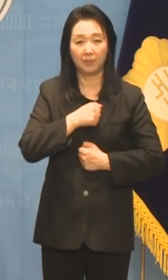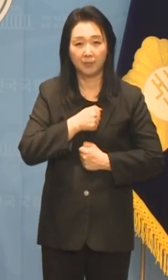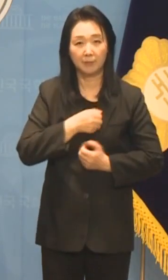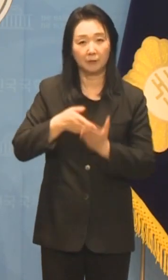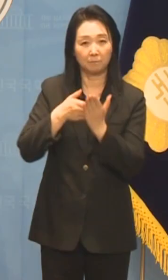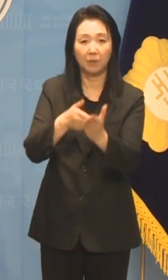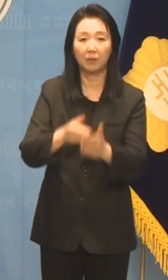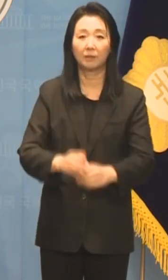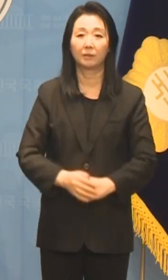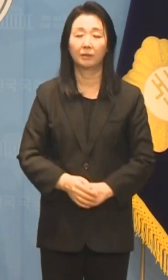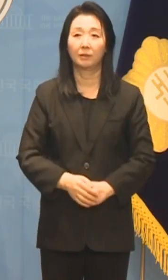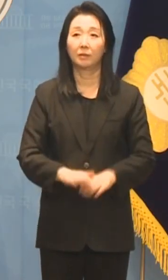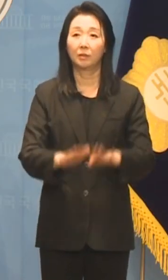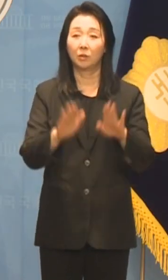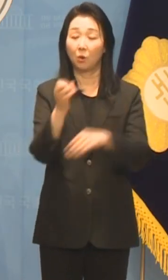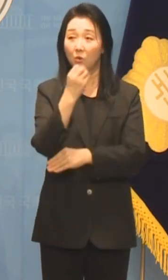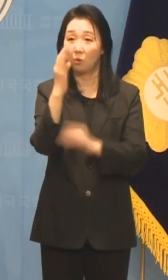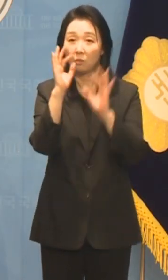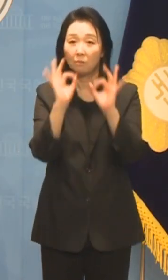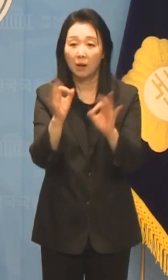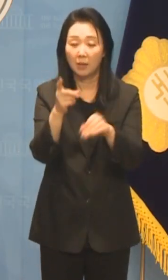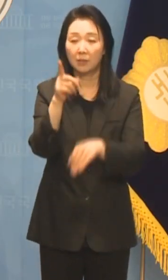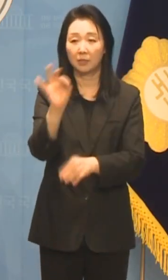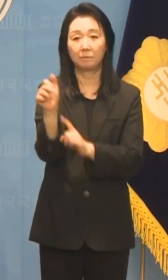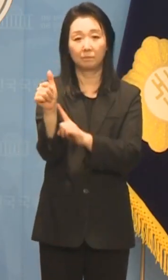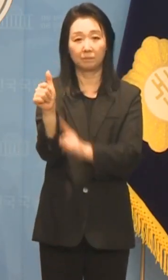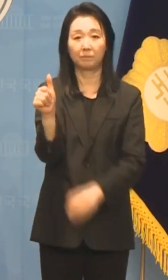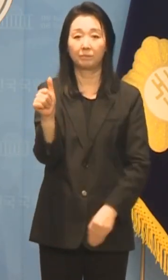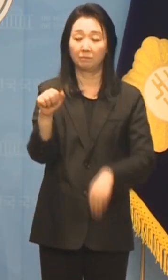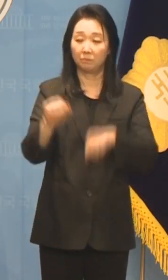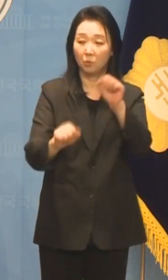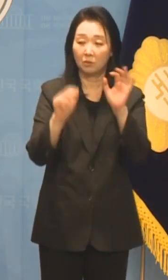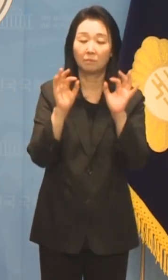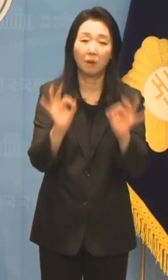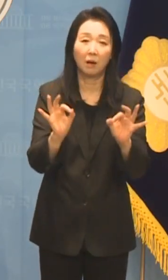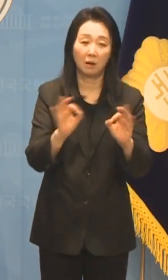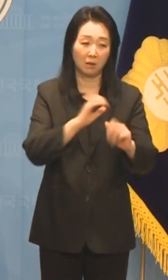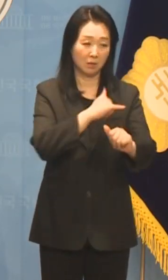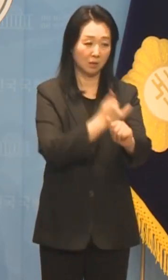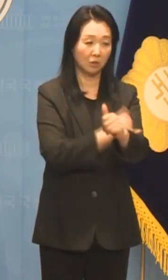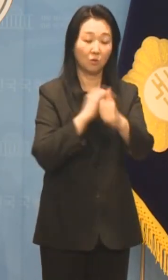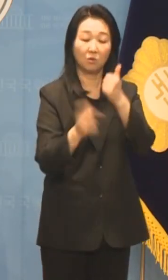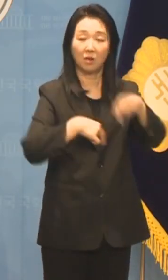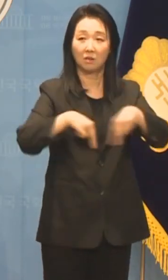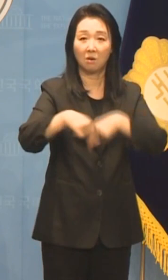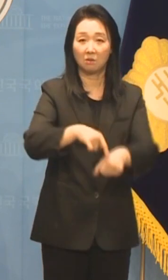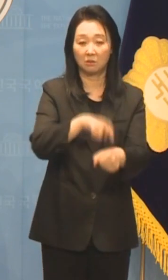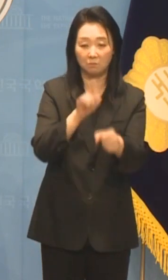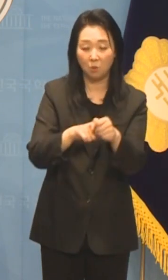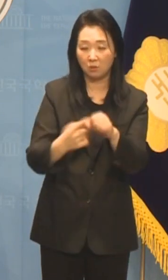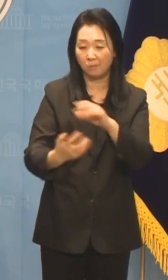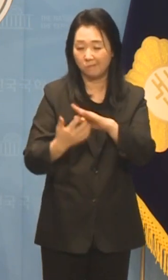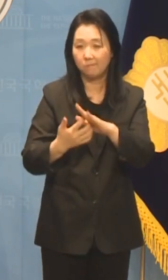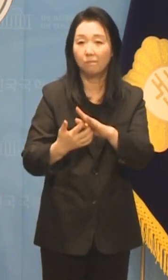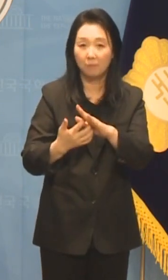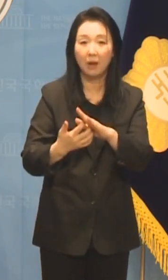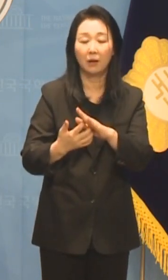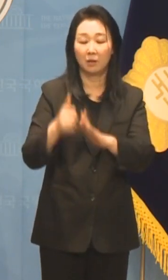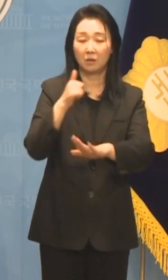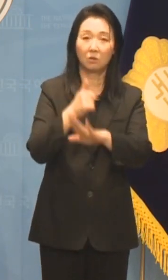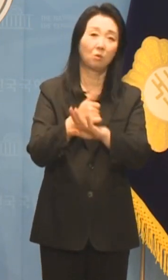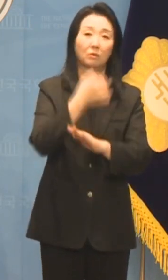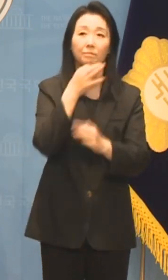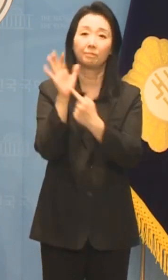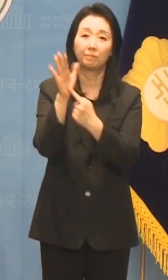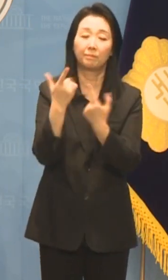촉구합니다. 오늘 언론 보도에 나온 김용원 상임위원의 행태는 인권위를 정치화하려는 의도를 노골적으로 드러낸